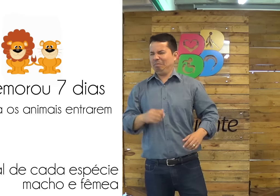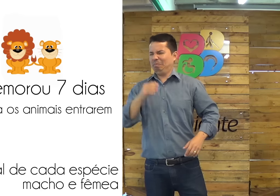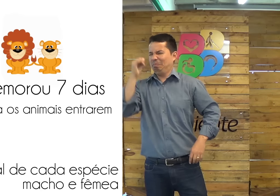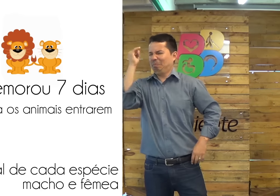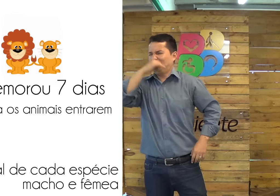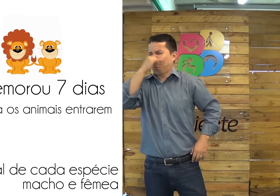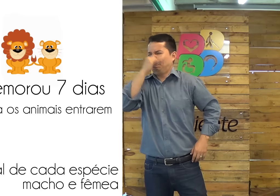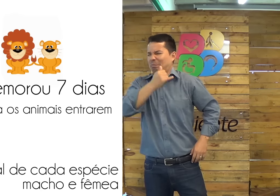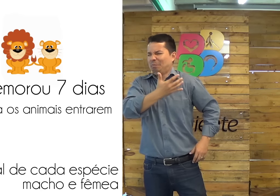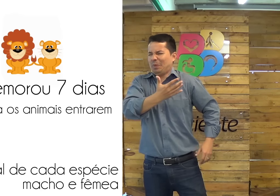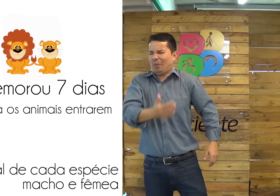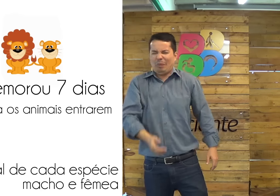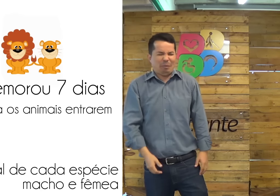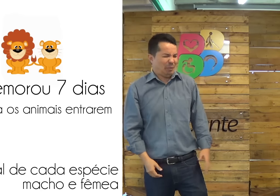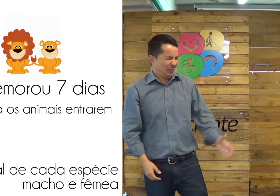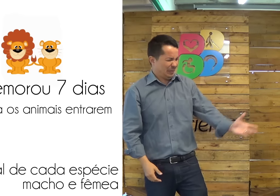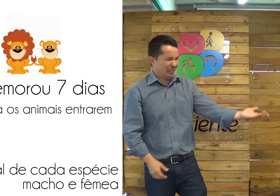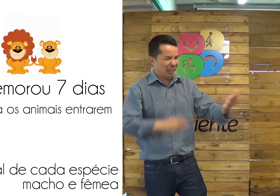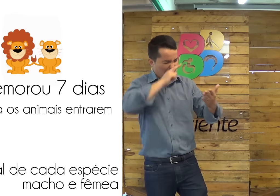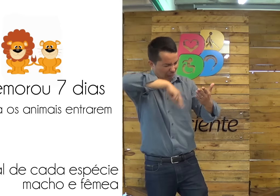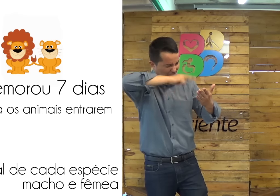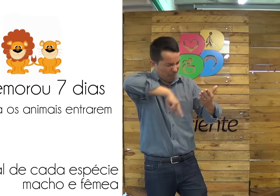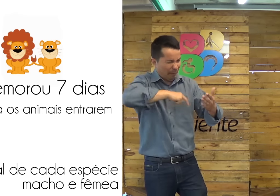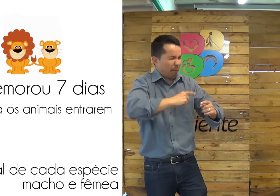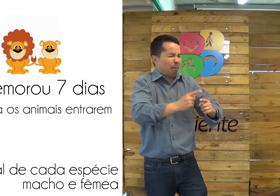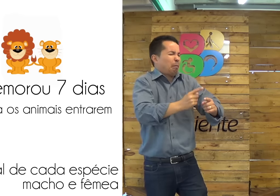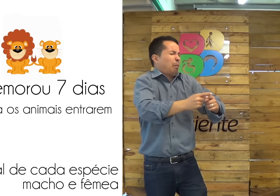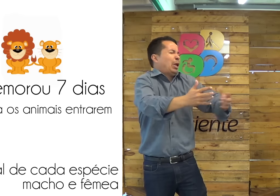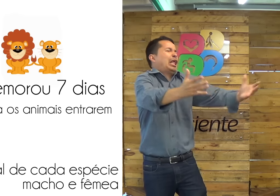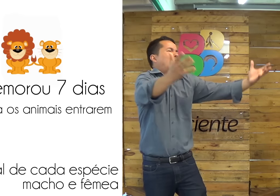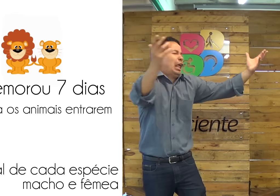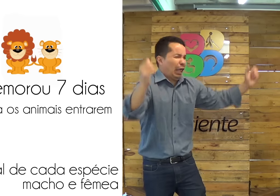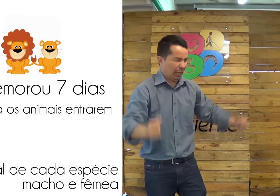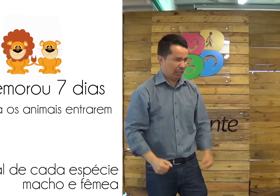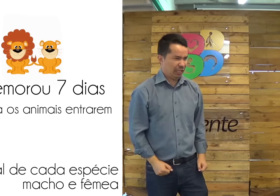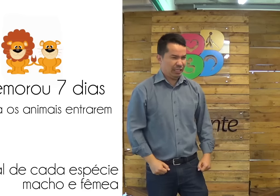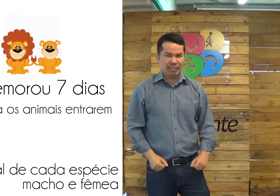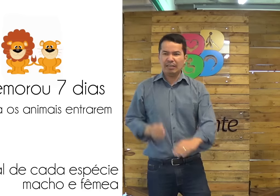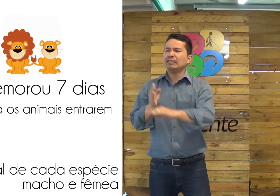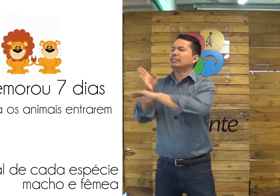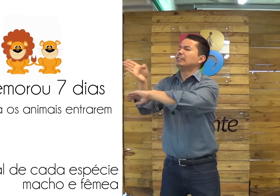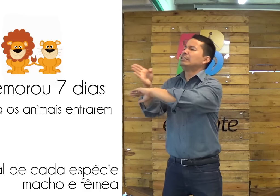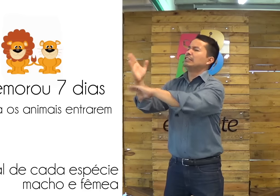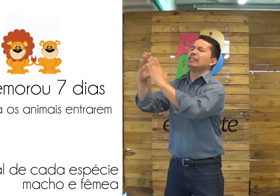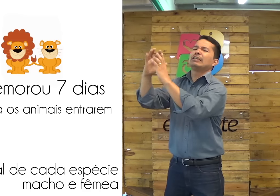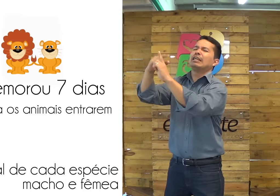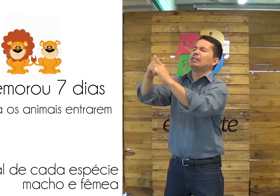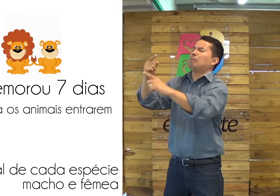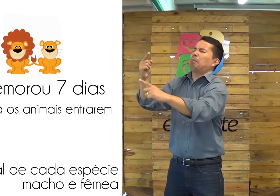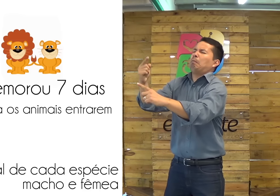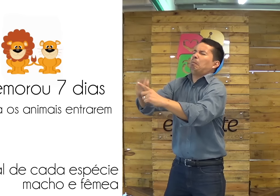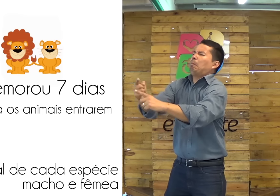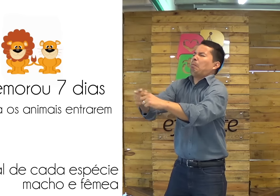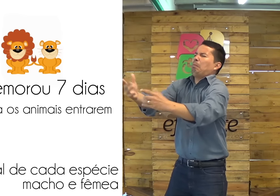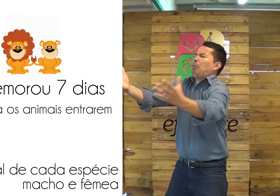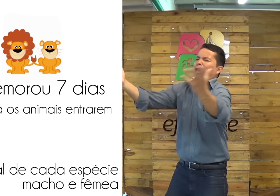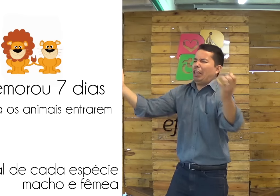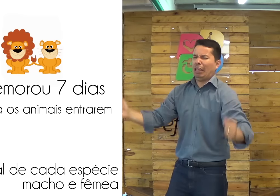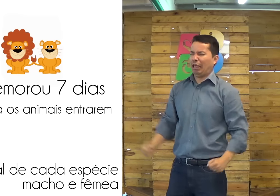você ai que bagem ficar lendo a bíblia para quê Ah para que ir na igreja